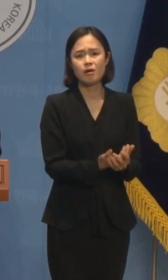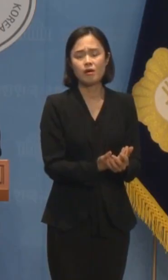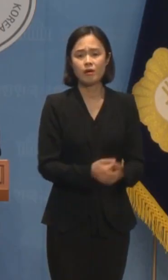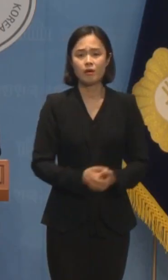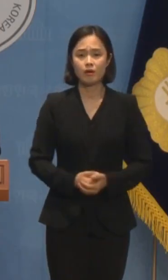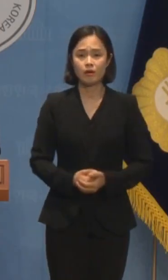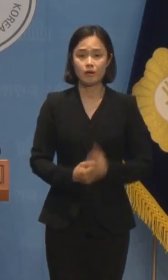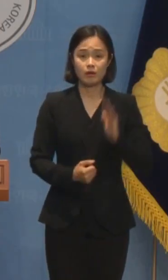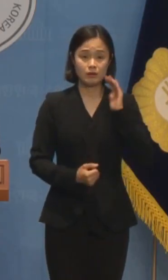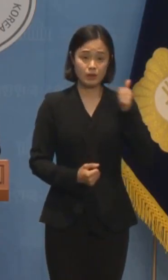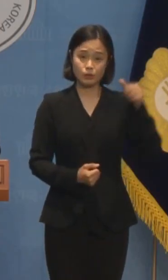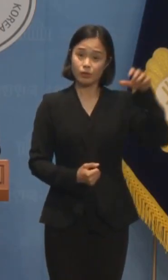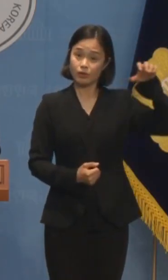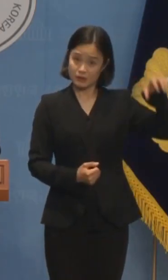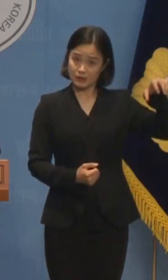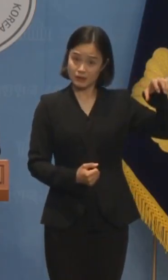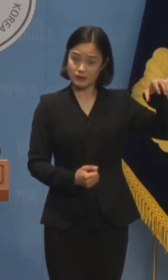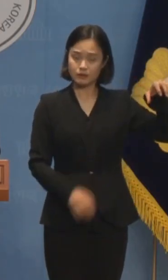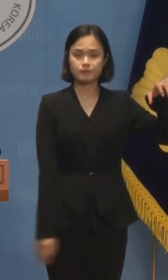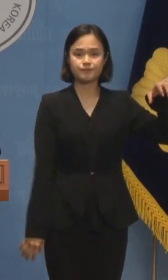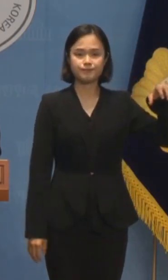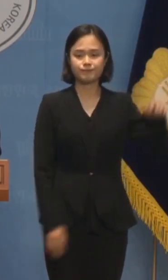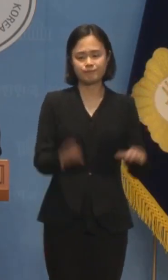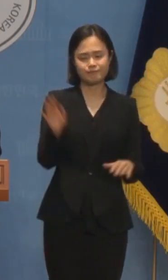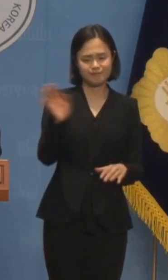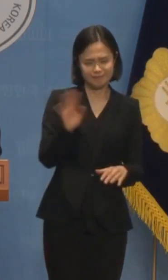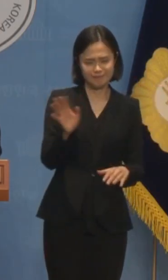대통령실은 수많은 축하 전화 중 하나라는